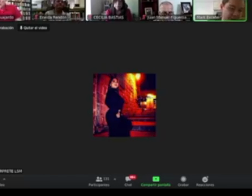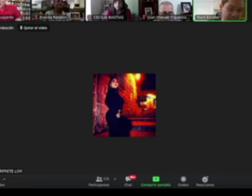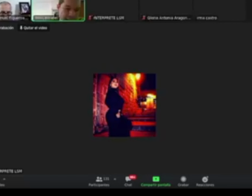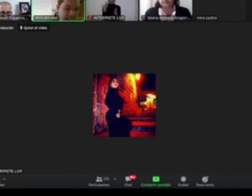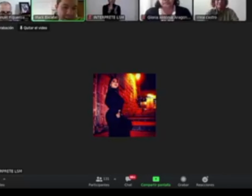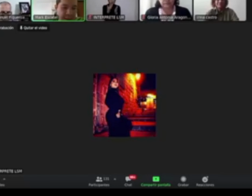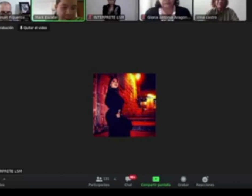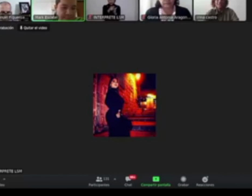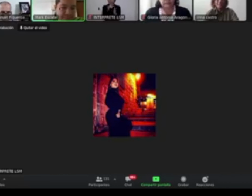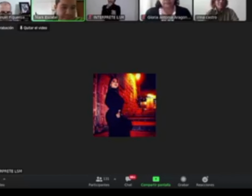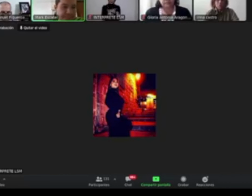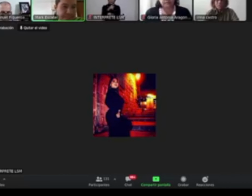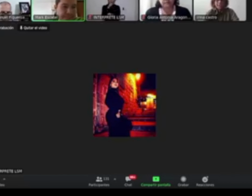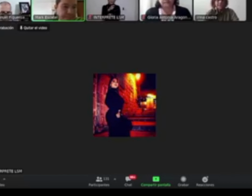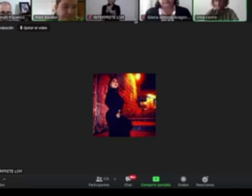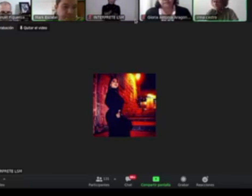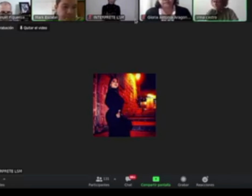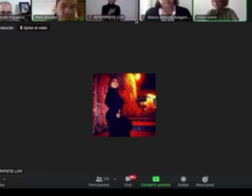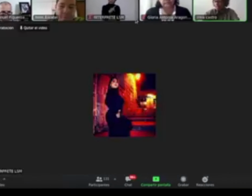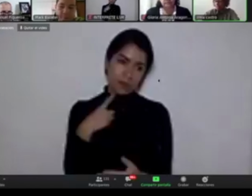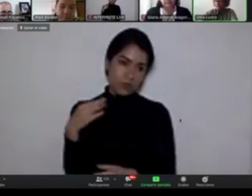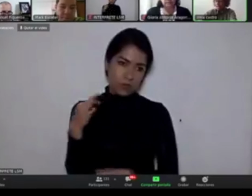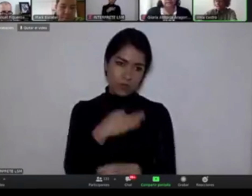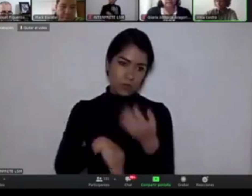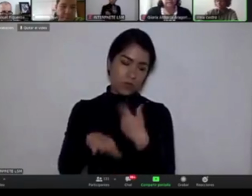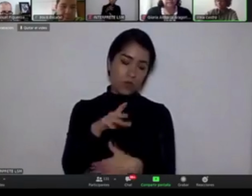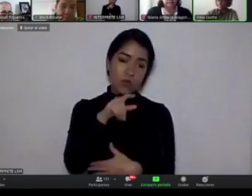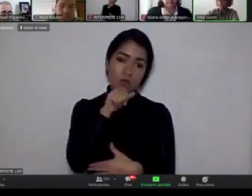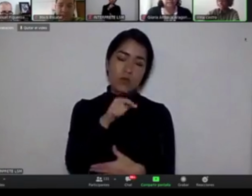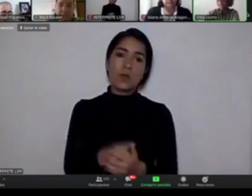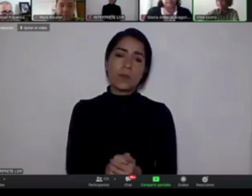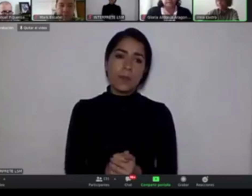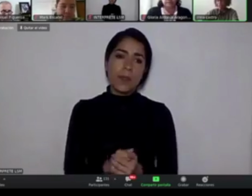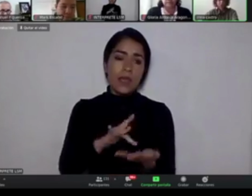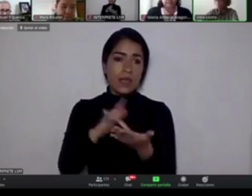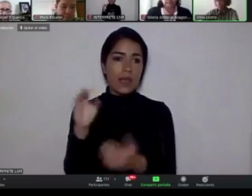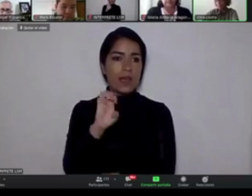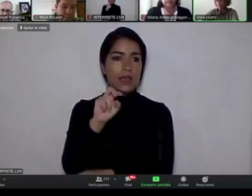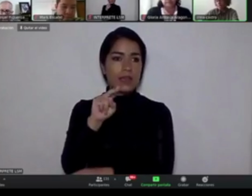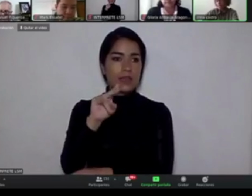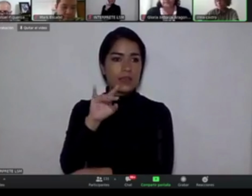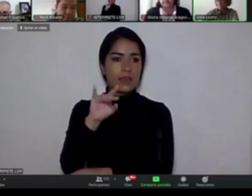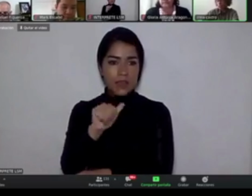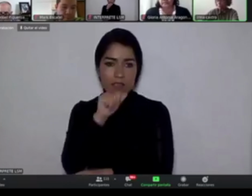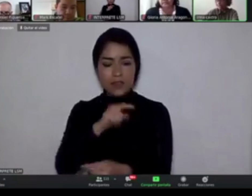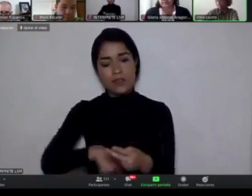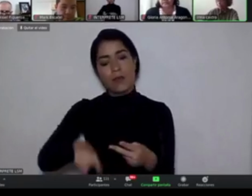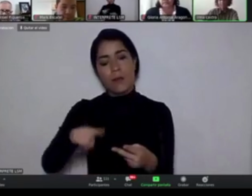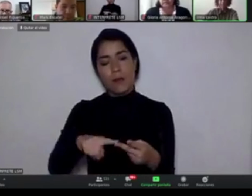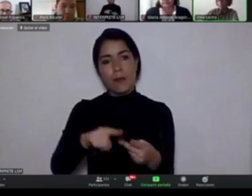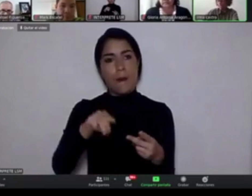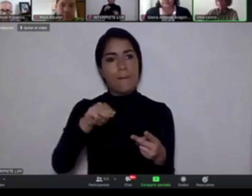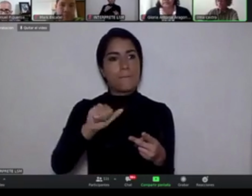convocaría siempre a la sinergia muchísimas gracias a la licenciada Eneira Rendón Nieblas al maestro Omar